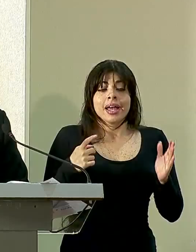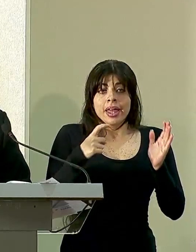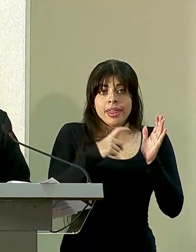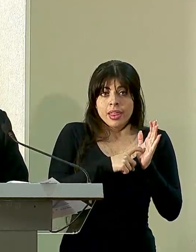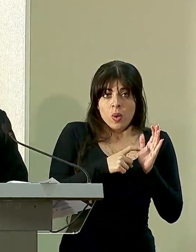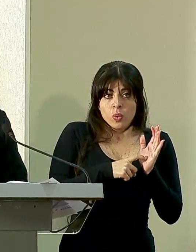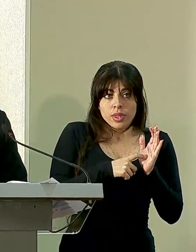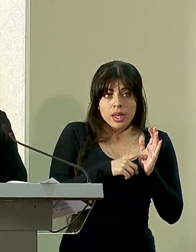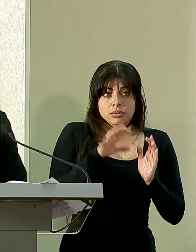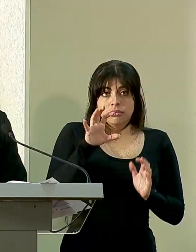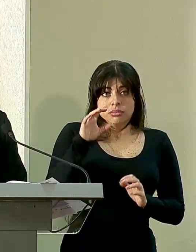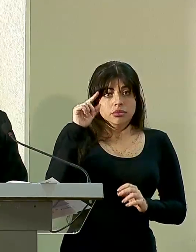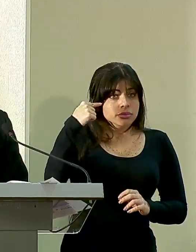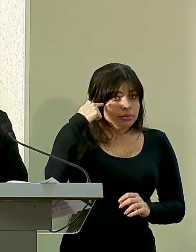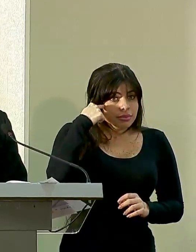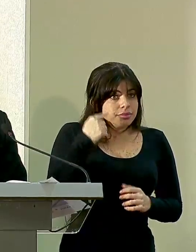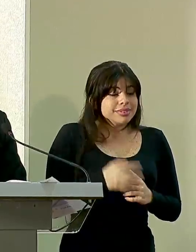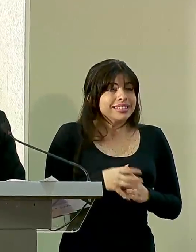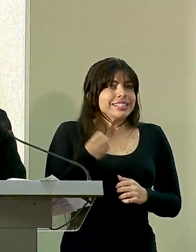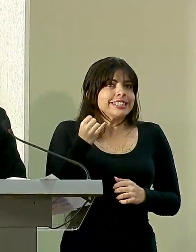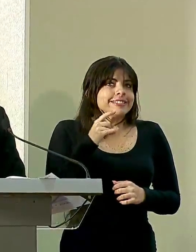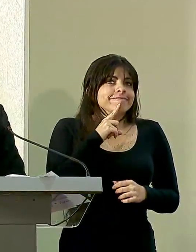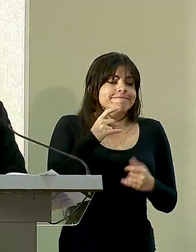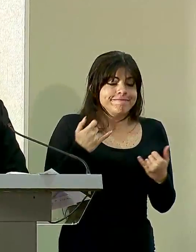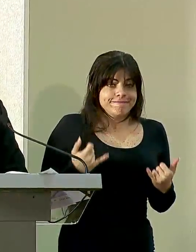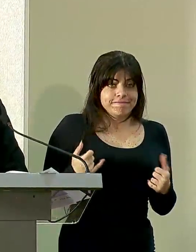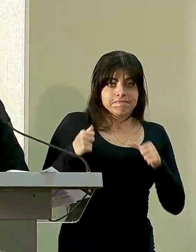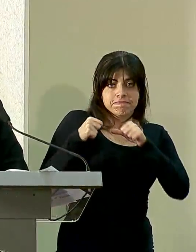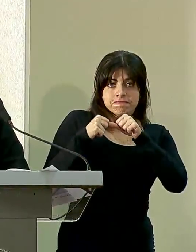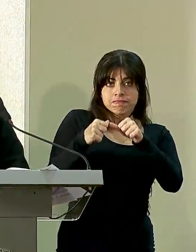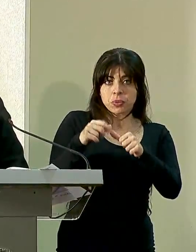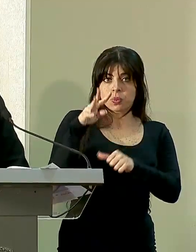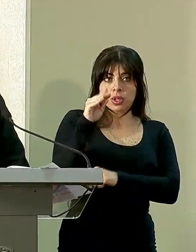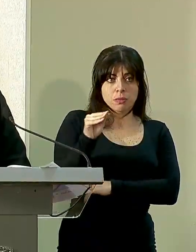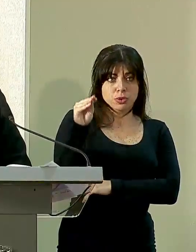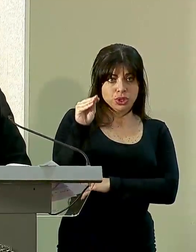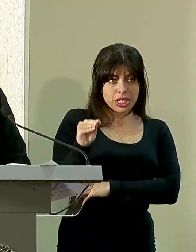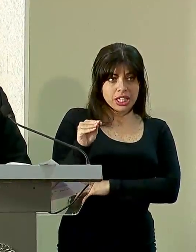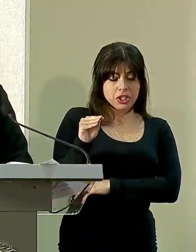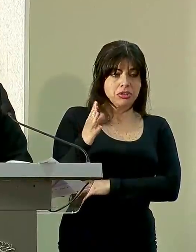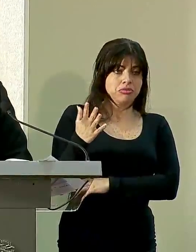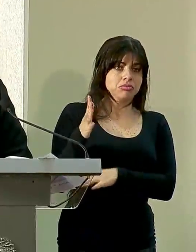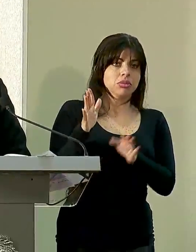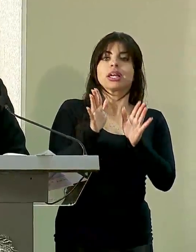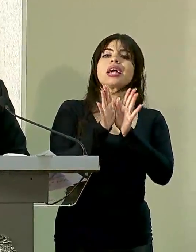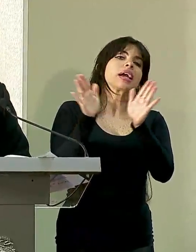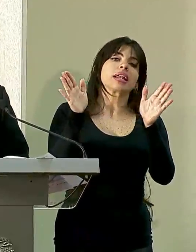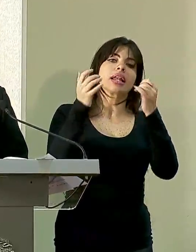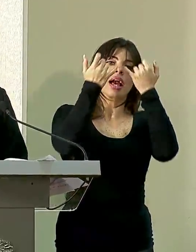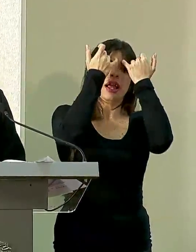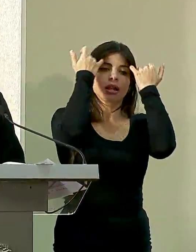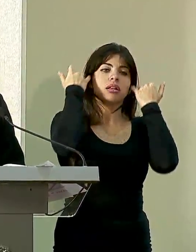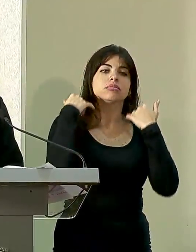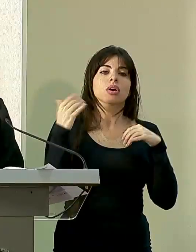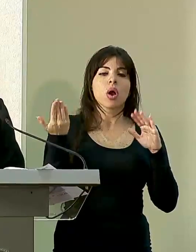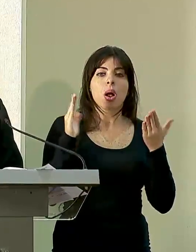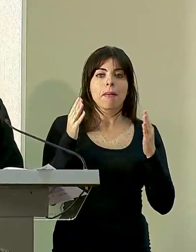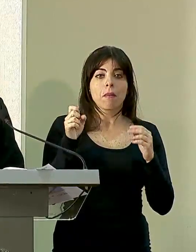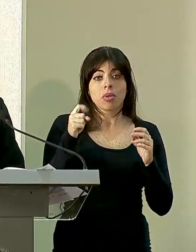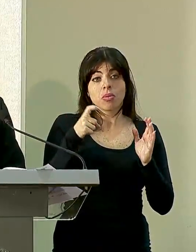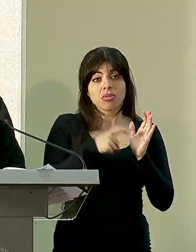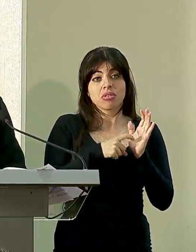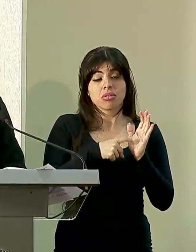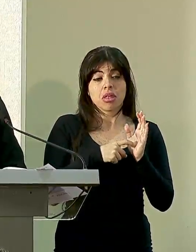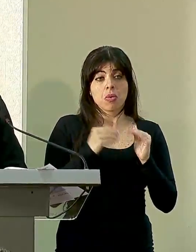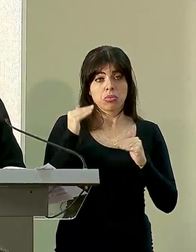deuda del gobierno, ¿verdad? Si bien hoy se mantiene en un 40%, que en un estándar, digamos, comparativo, podría ser una deuda